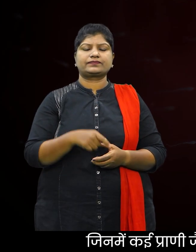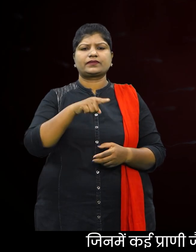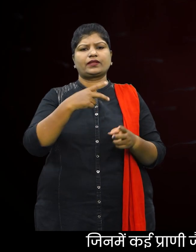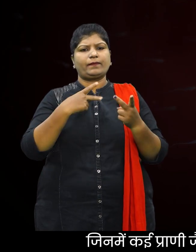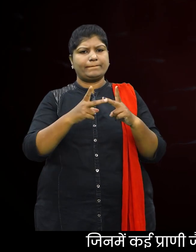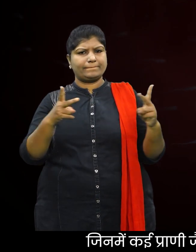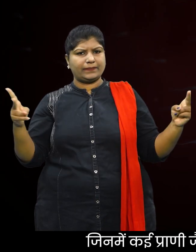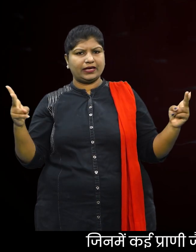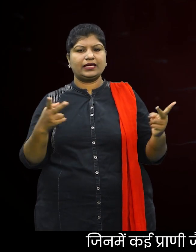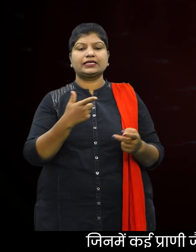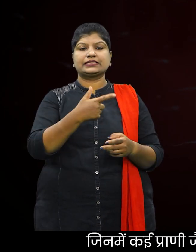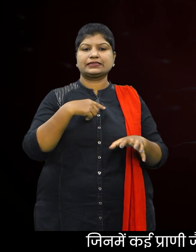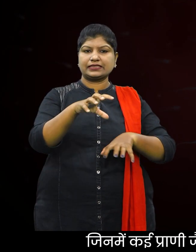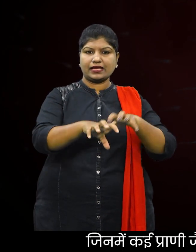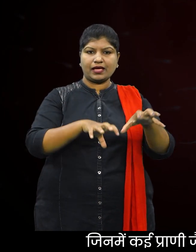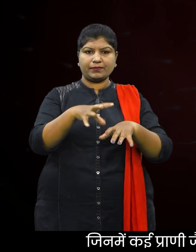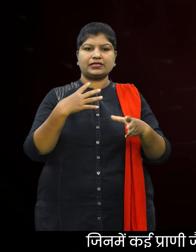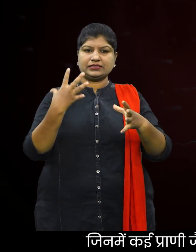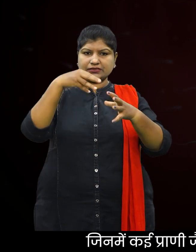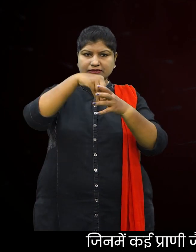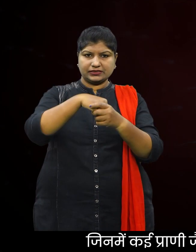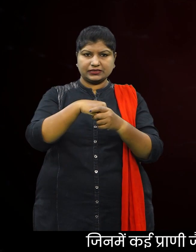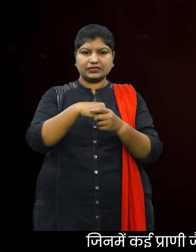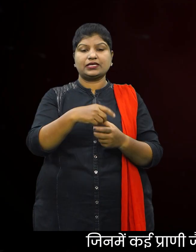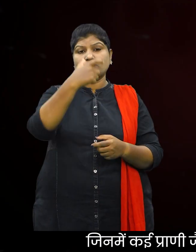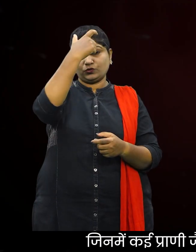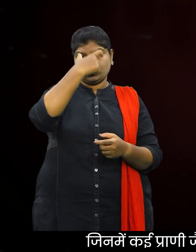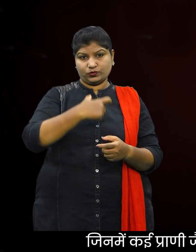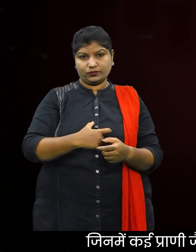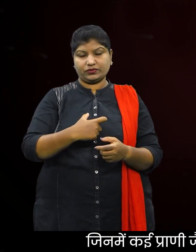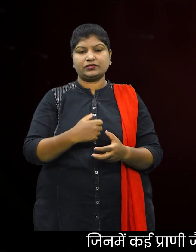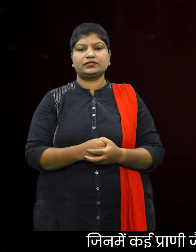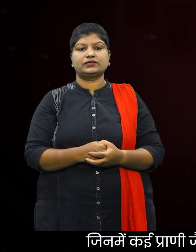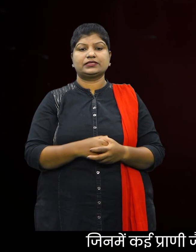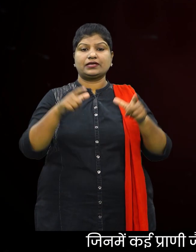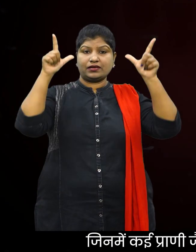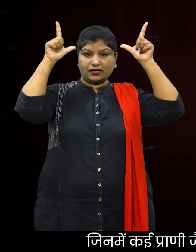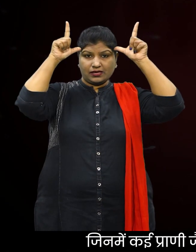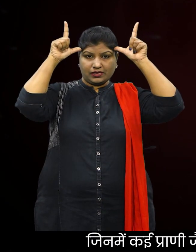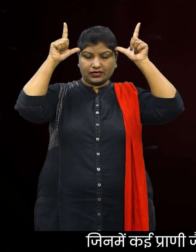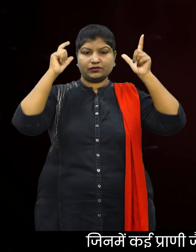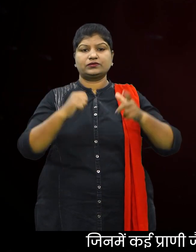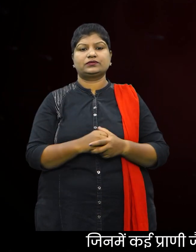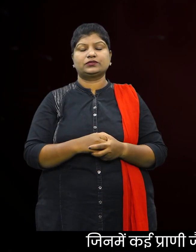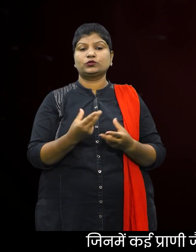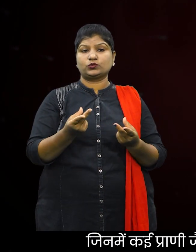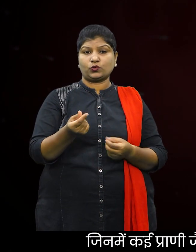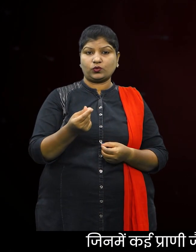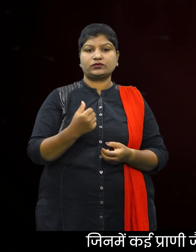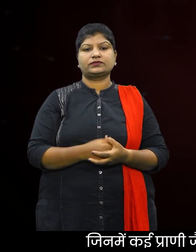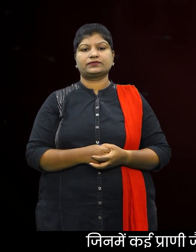जिनमें कई प्राणी जैसे मनुष्य, गाय, कुत्ते और मुर्गी शामिल है।